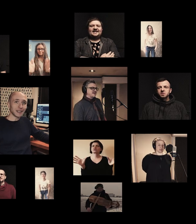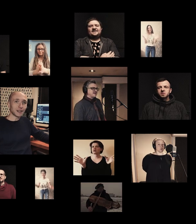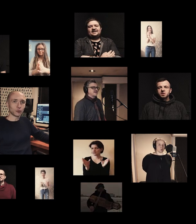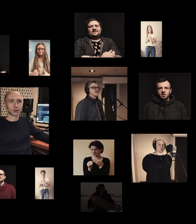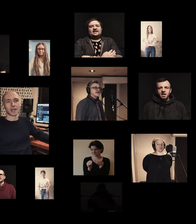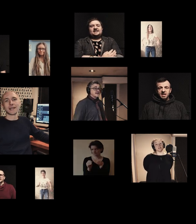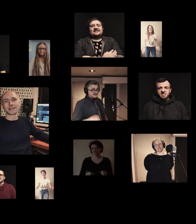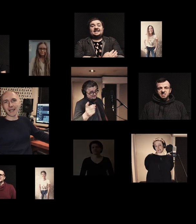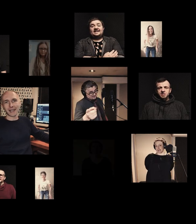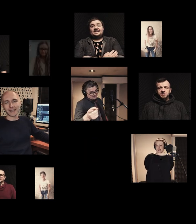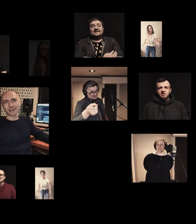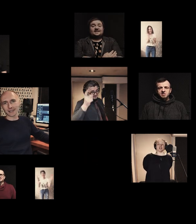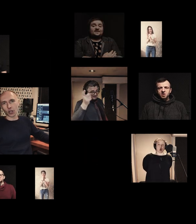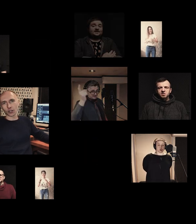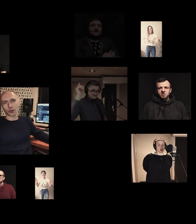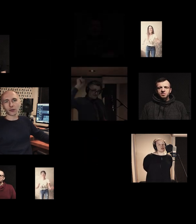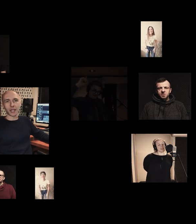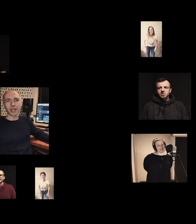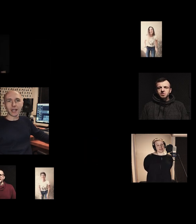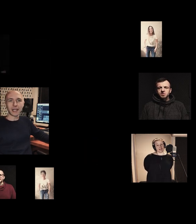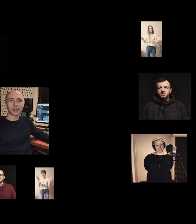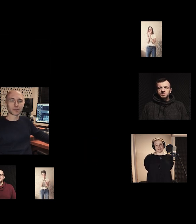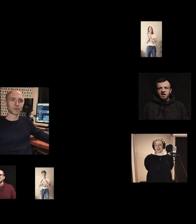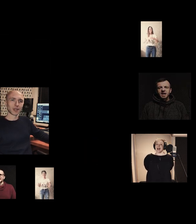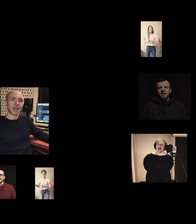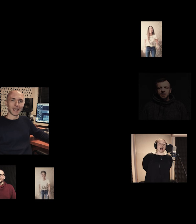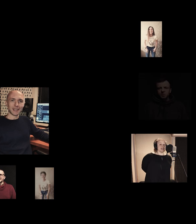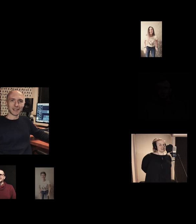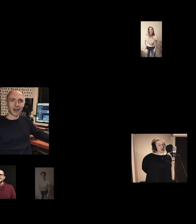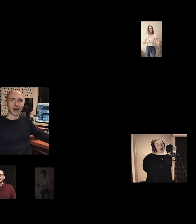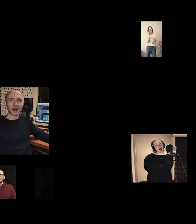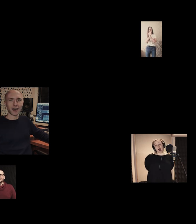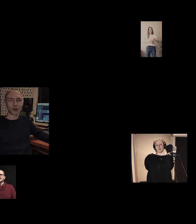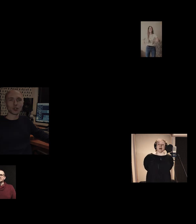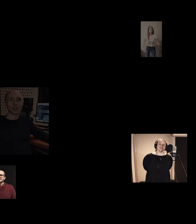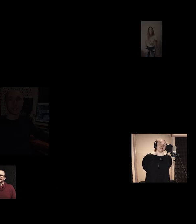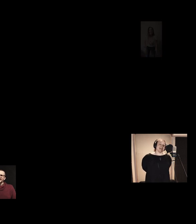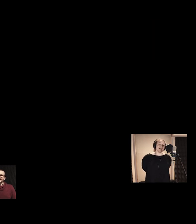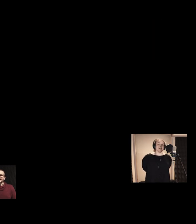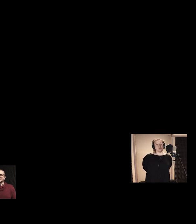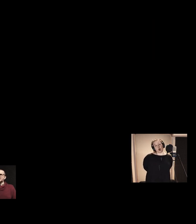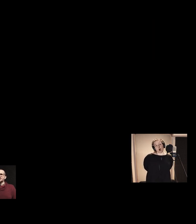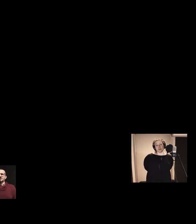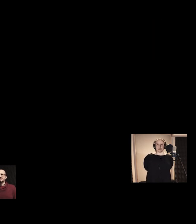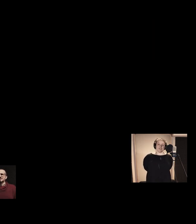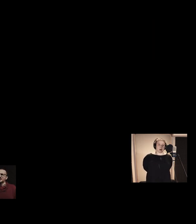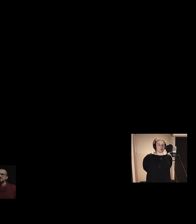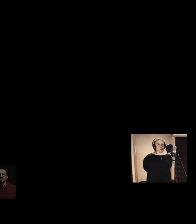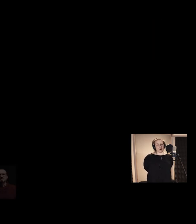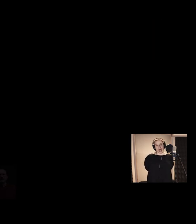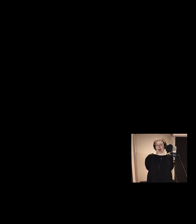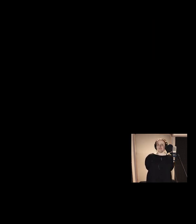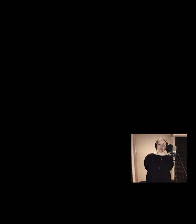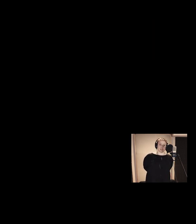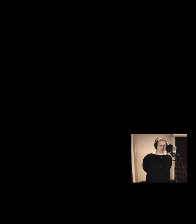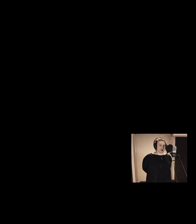family. We will sing songs of healing in harmony. Don't give up